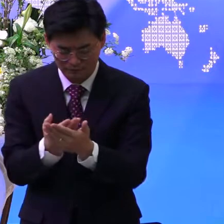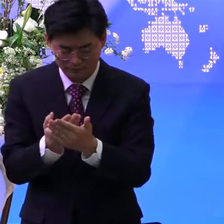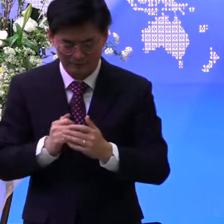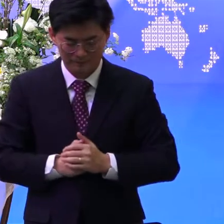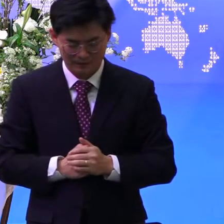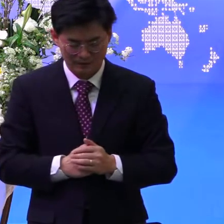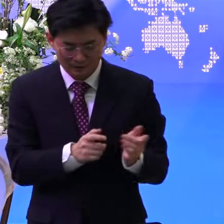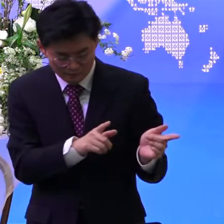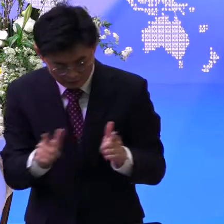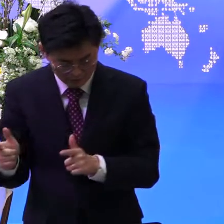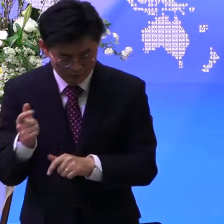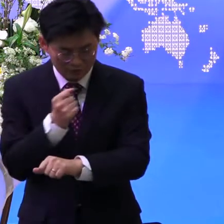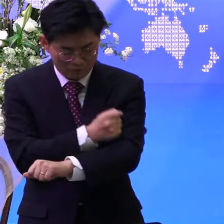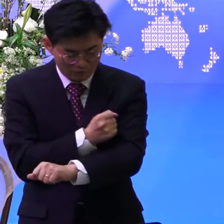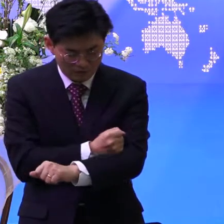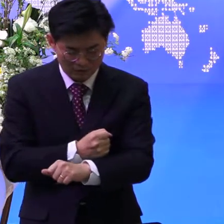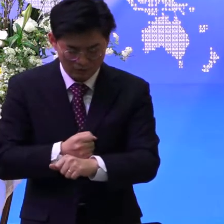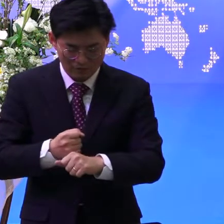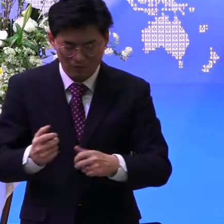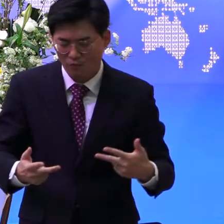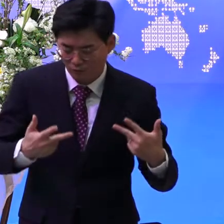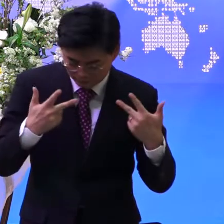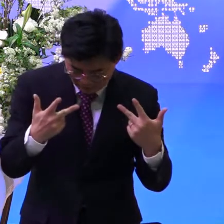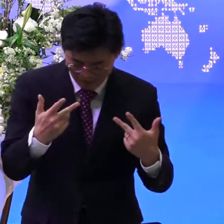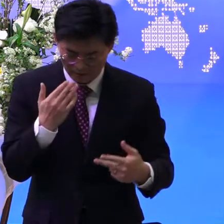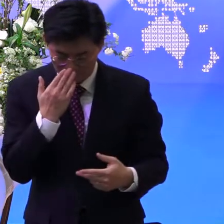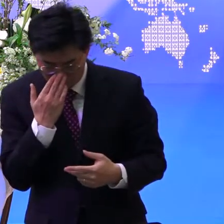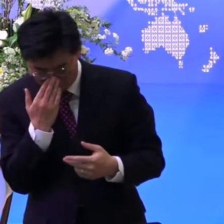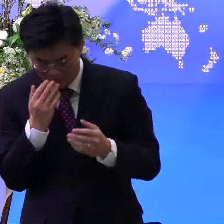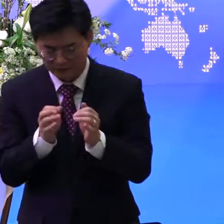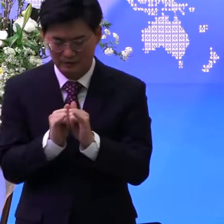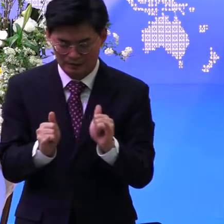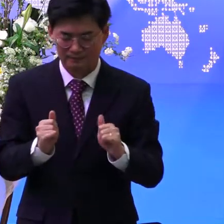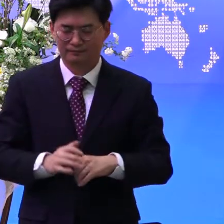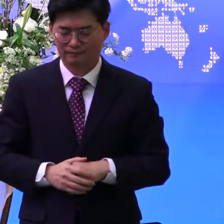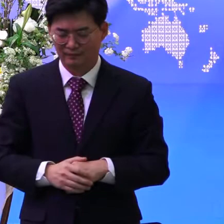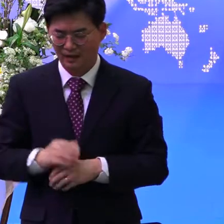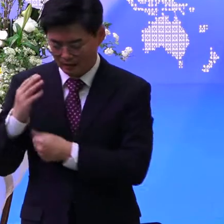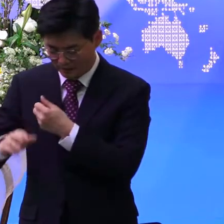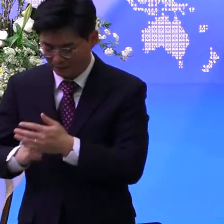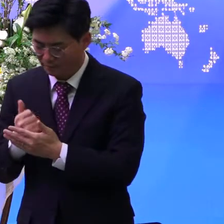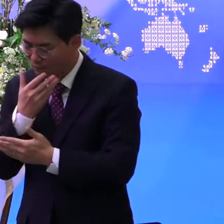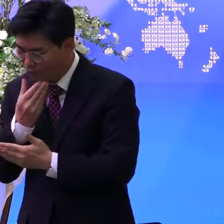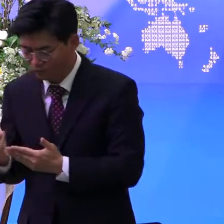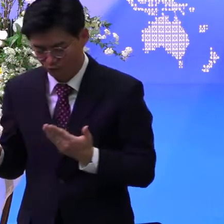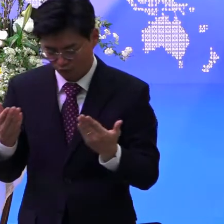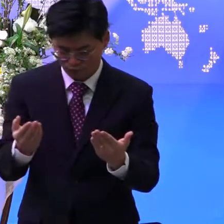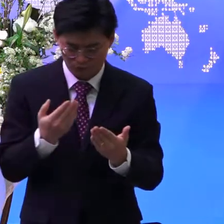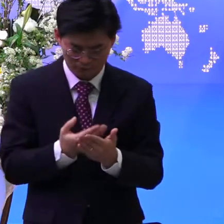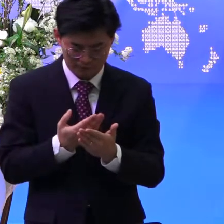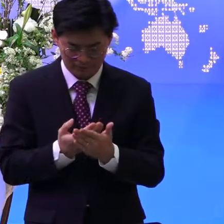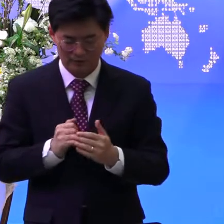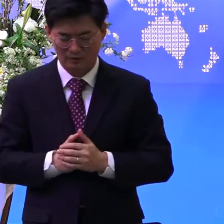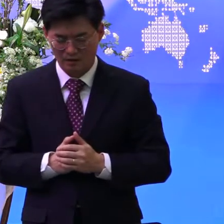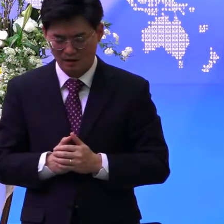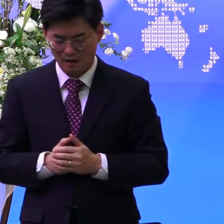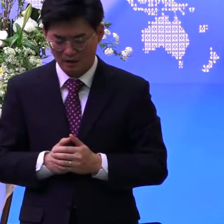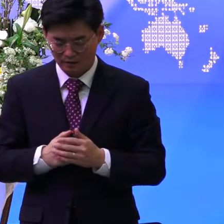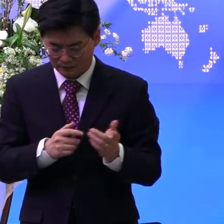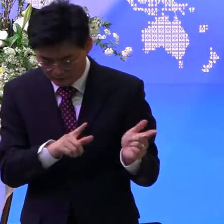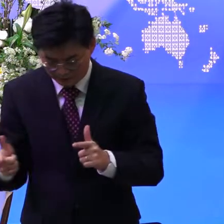보이지 않는 곳에서 낮은 자세로 겸손하게 봉사하는 성도들에게 하나님께서 복을 주시고 사명을 기쁨으로 잘